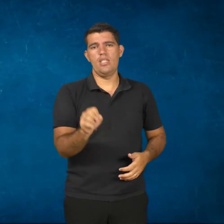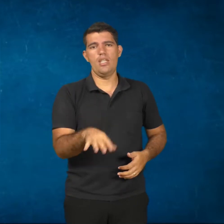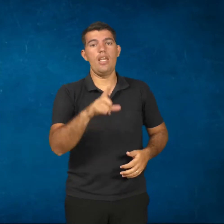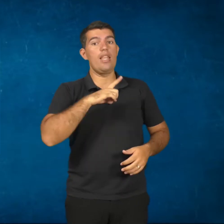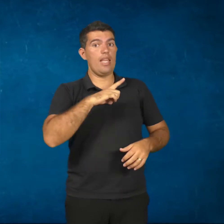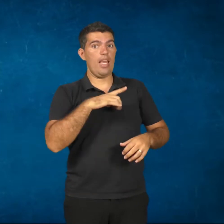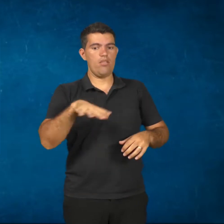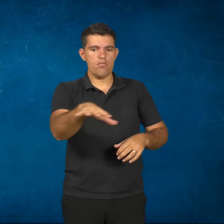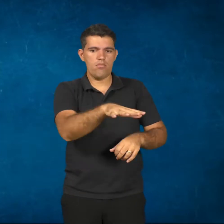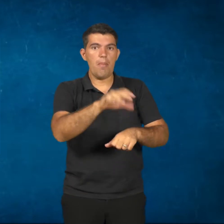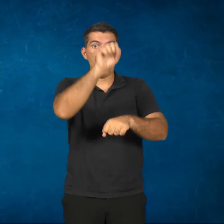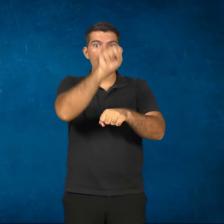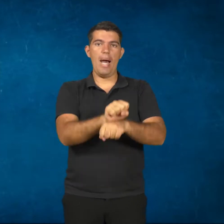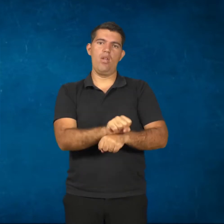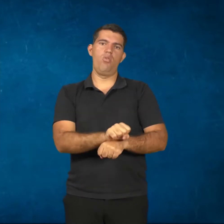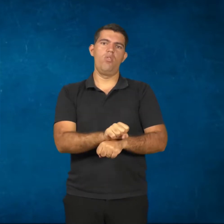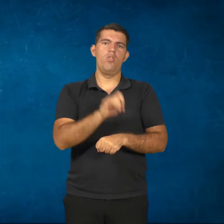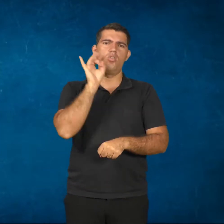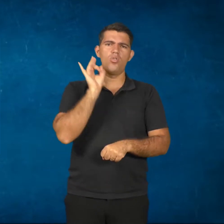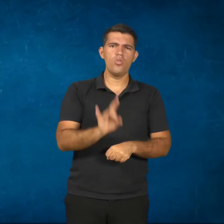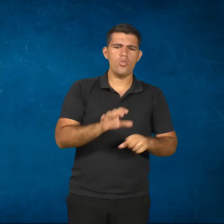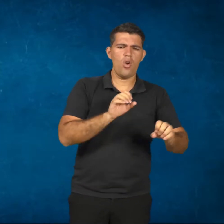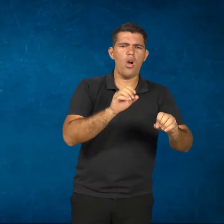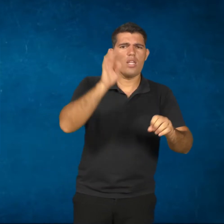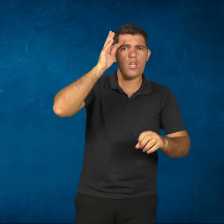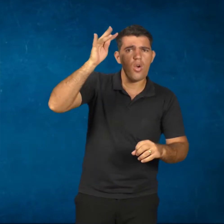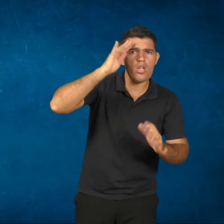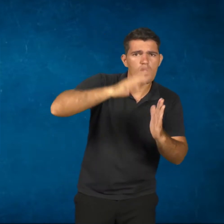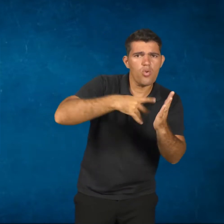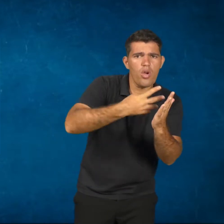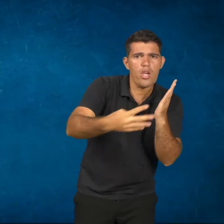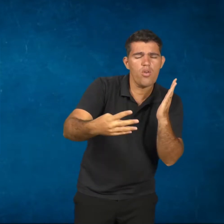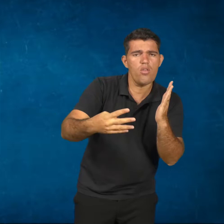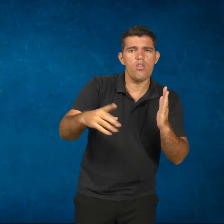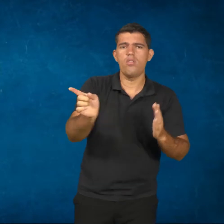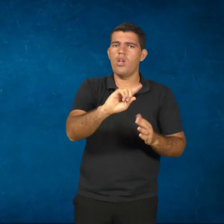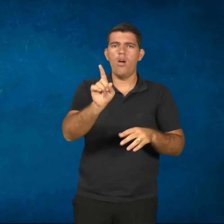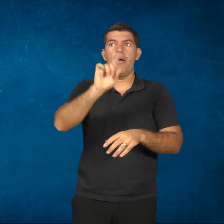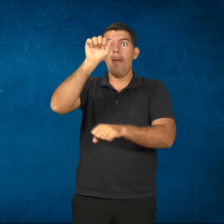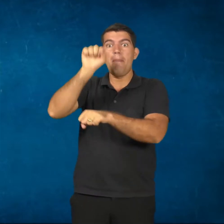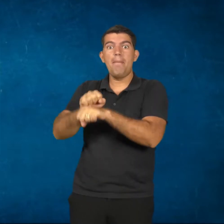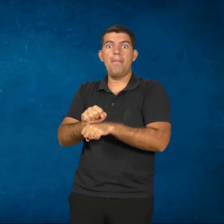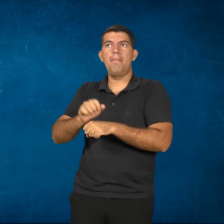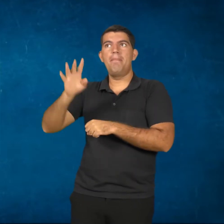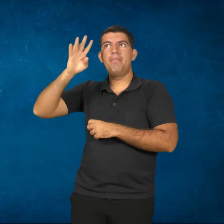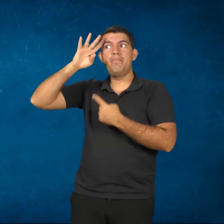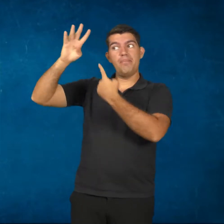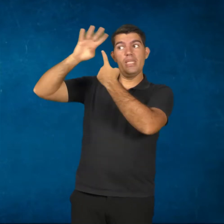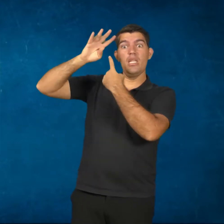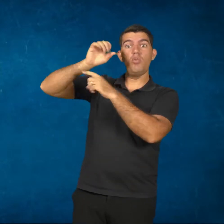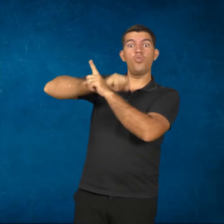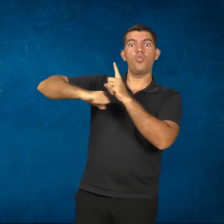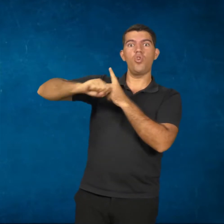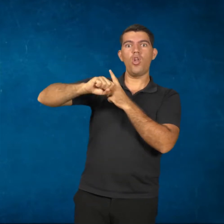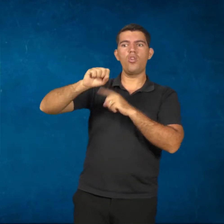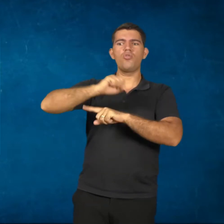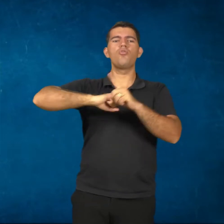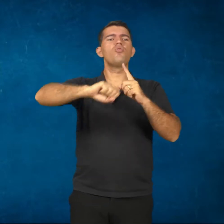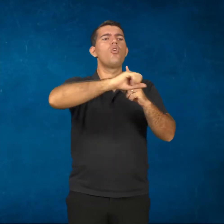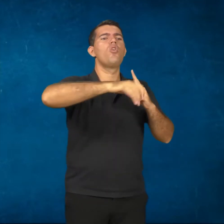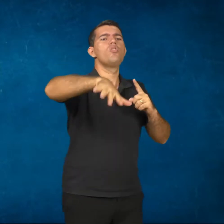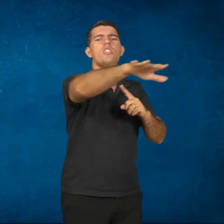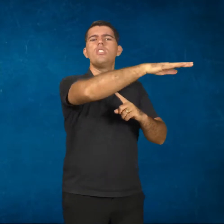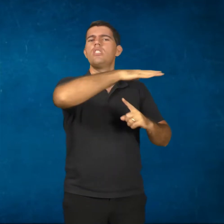campo, e isso não é apenas em educação e em teoria do currículo, mas é uma paralisação do pensamento sociológico e social de maneira